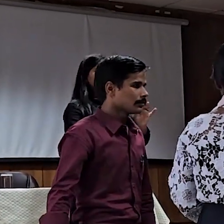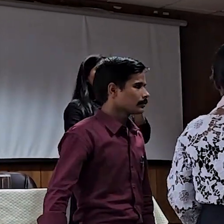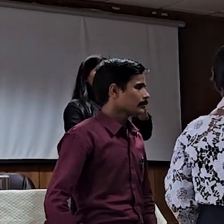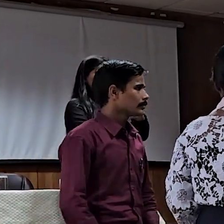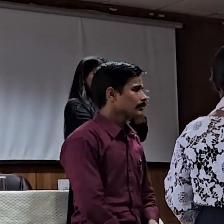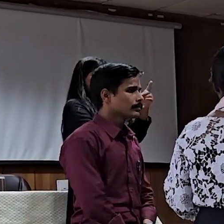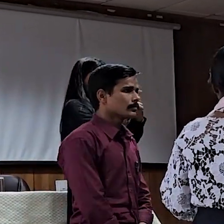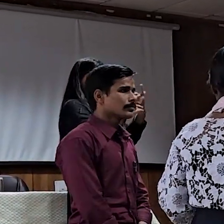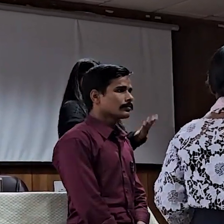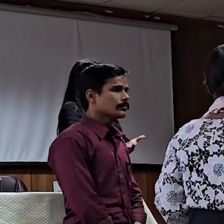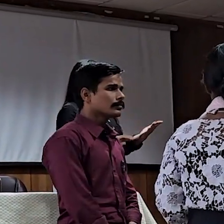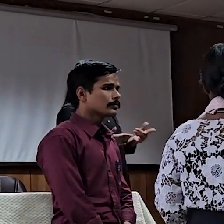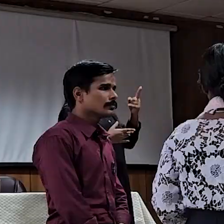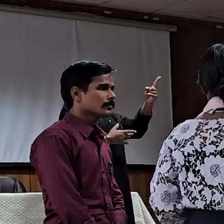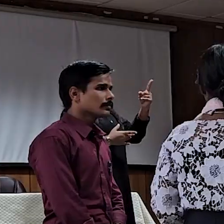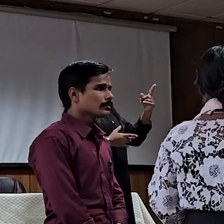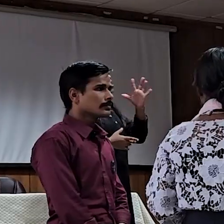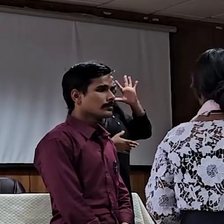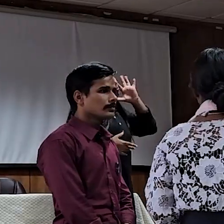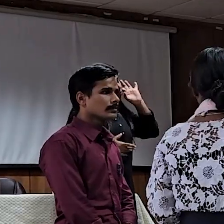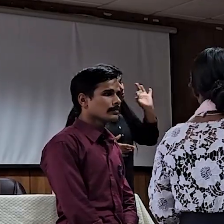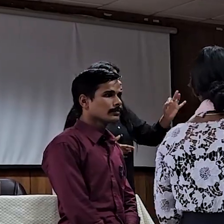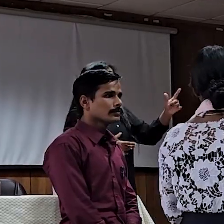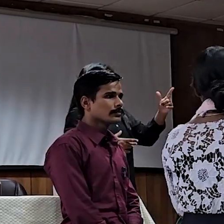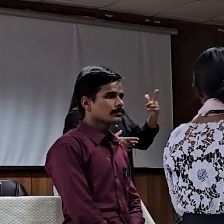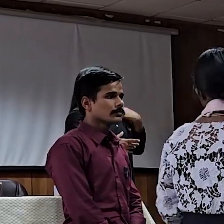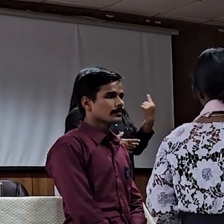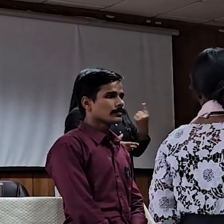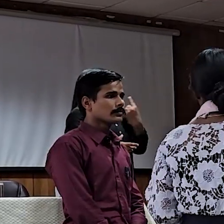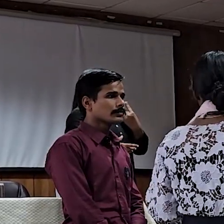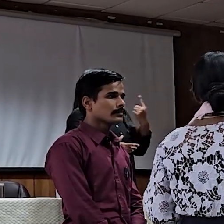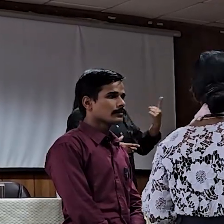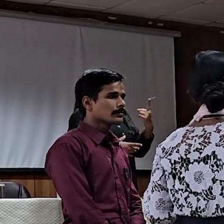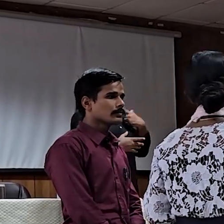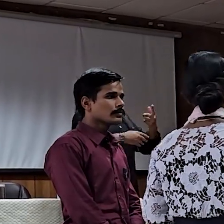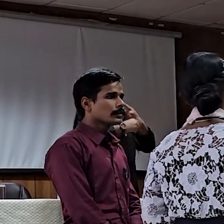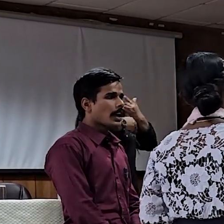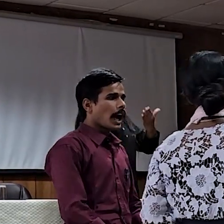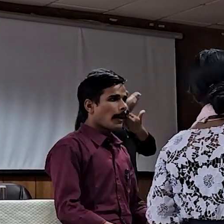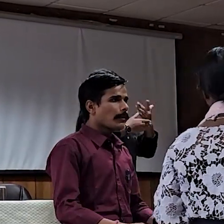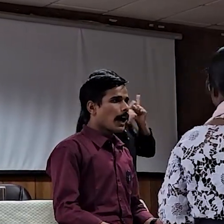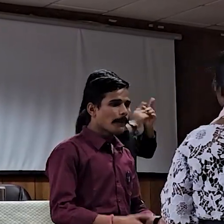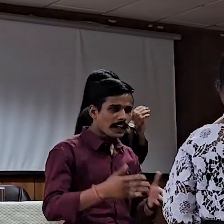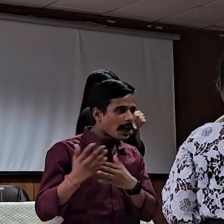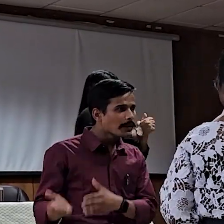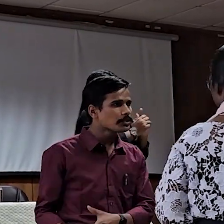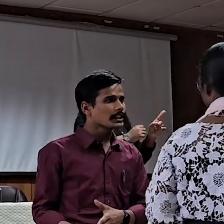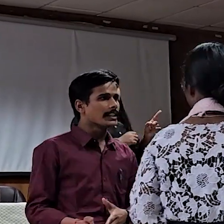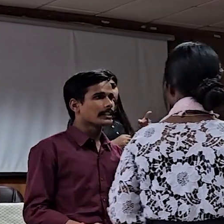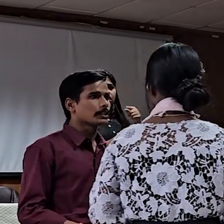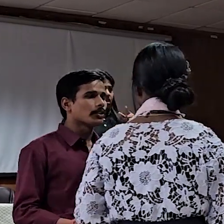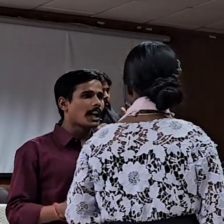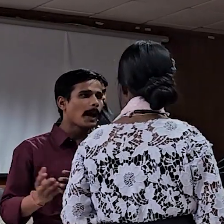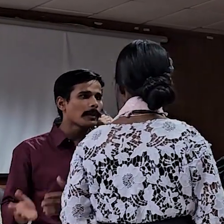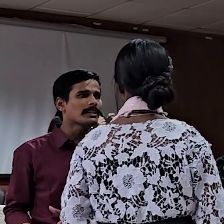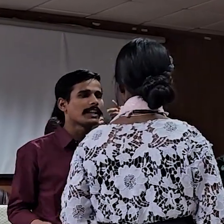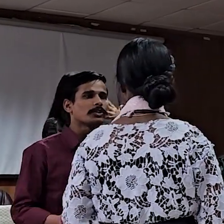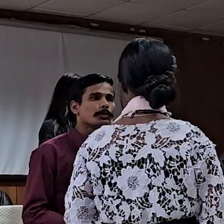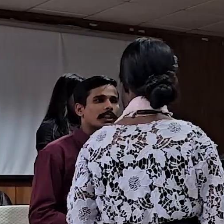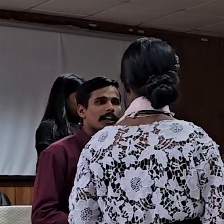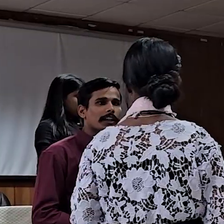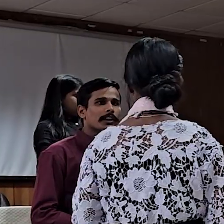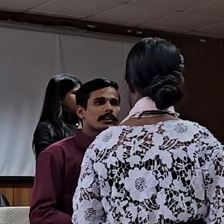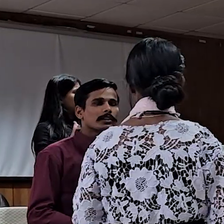हेलन के अनुशासन के लिए बहुत ज्यादा जरूरी है कि मैं हेलन को अकेले कॉटेजों से सब कुछ सिखाऊं। आप यहाँ भी तो सिखा सकते हो, यहाँ पे भी